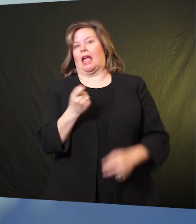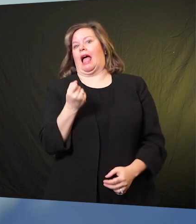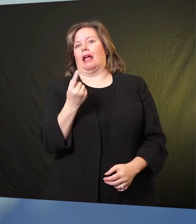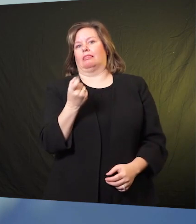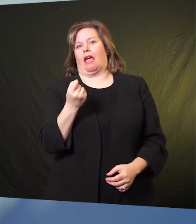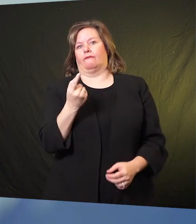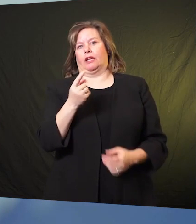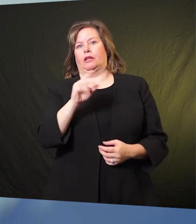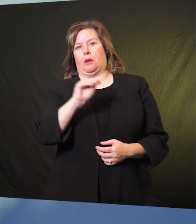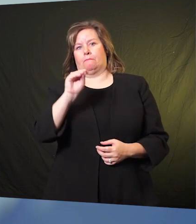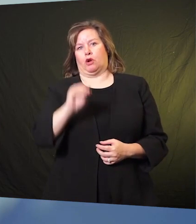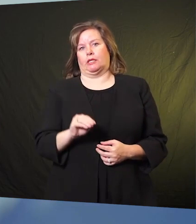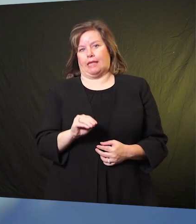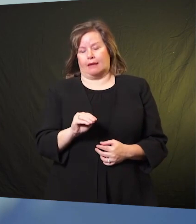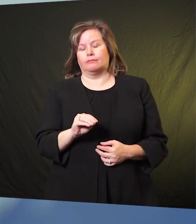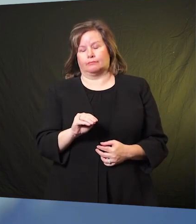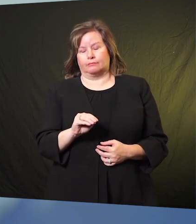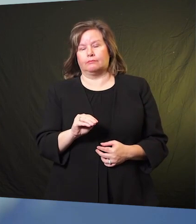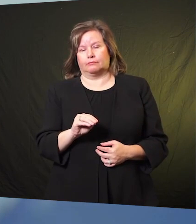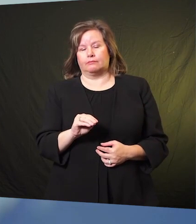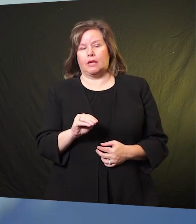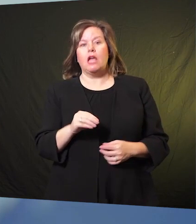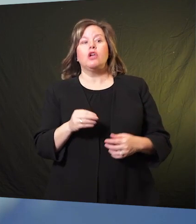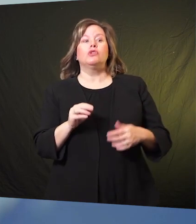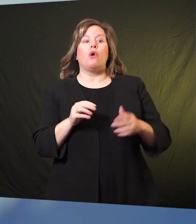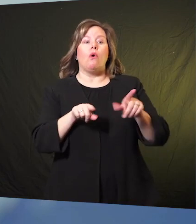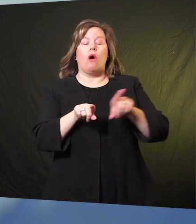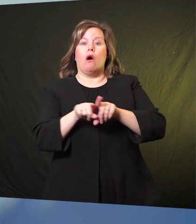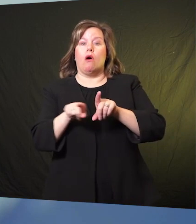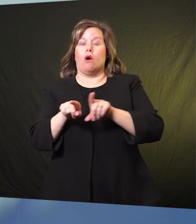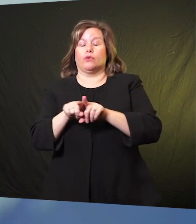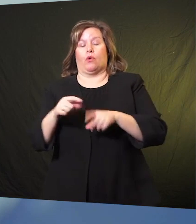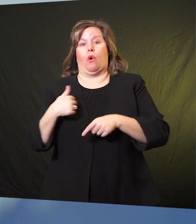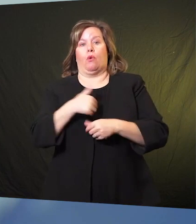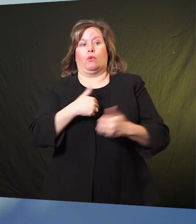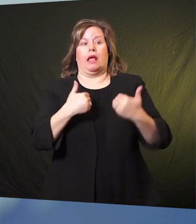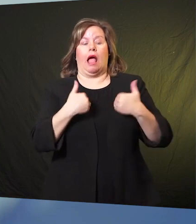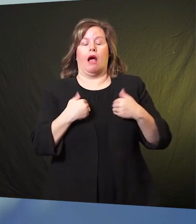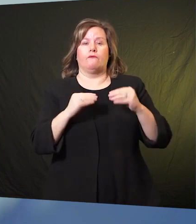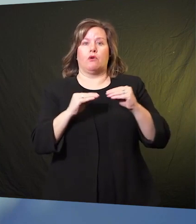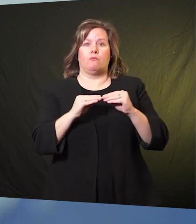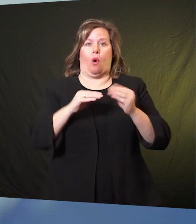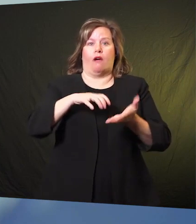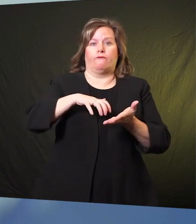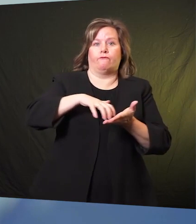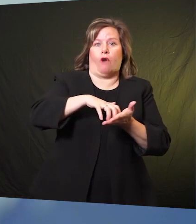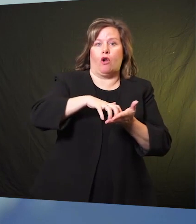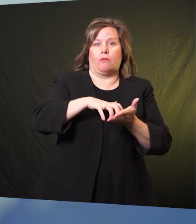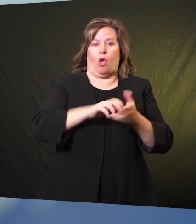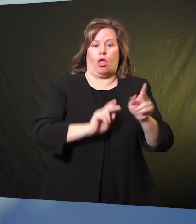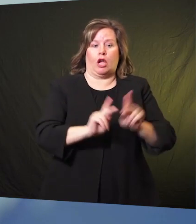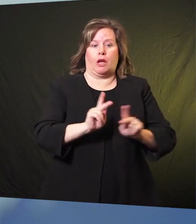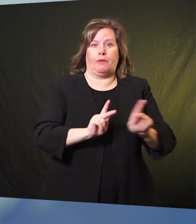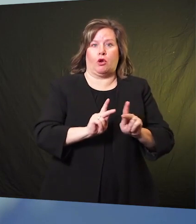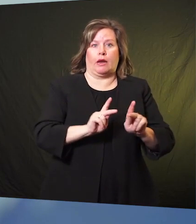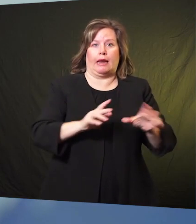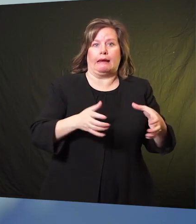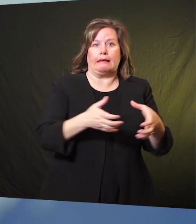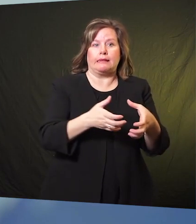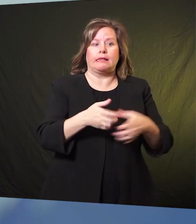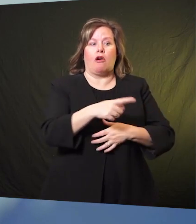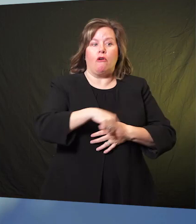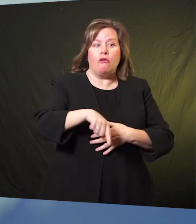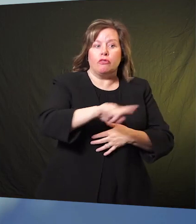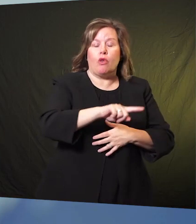positivos cuando miramos a algunas de las comunidades más vulnerables estamos viendo una tasa de positividad de prueba del 20 al